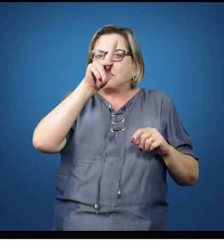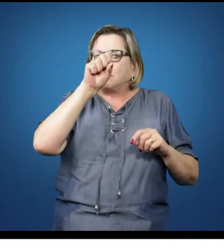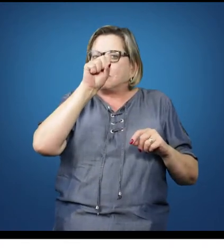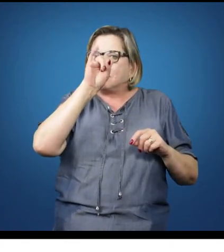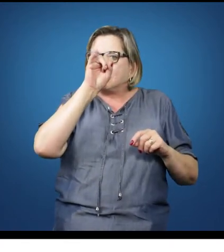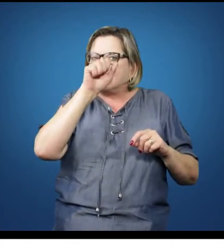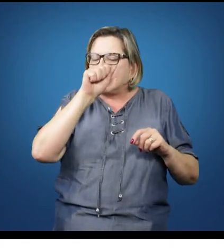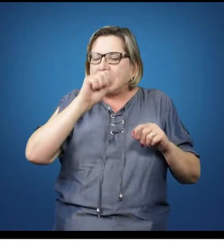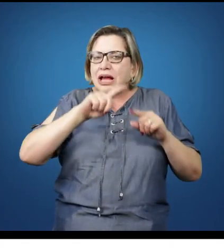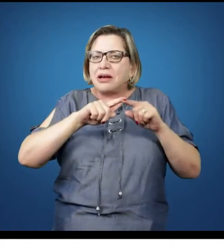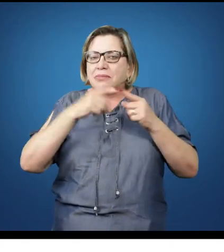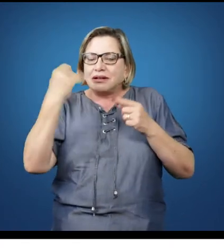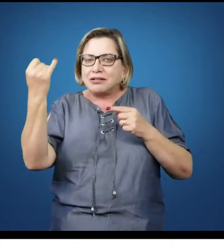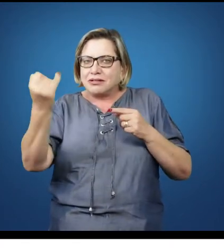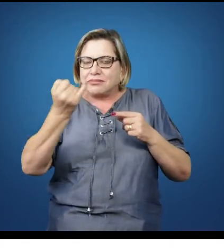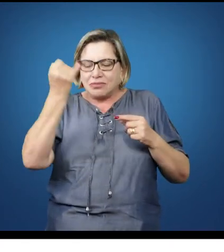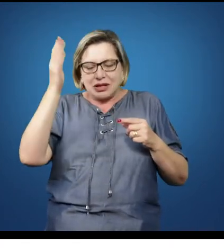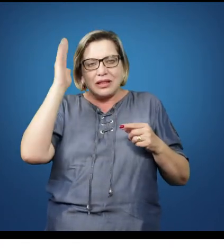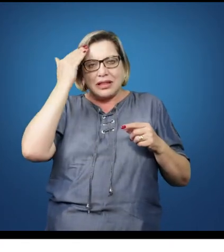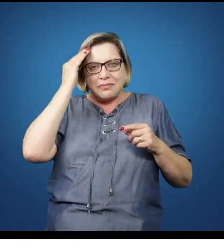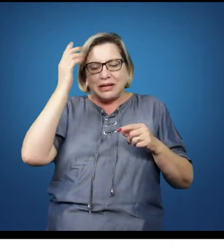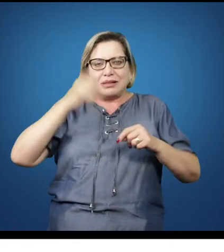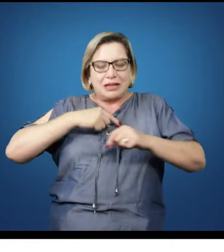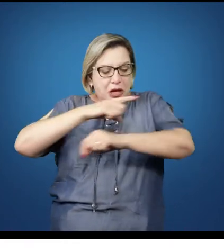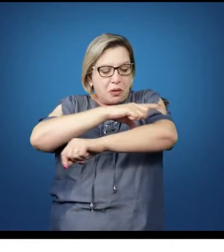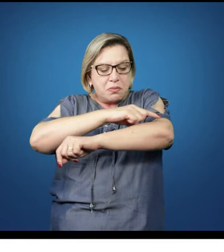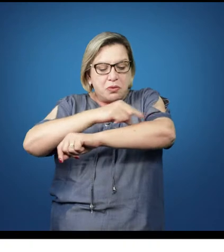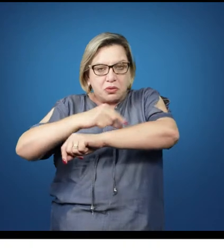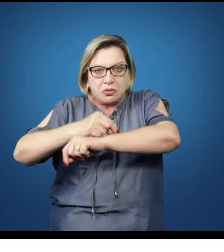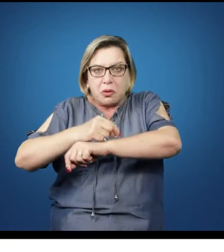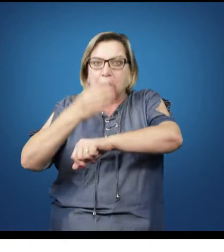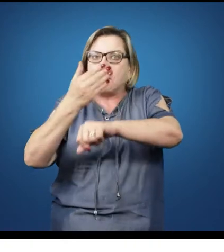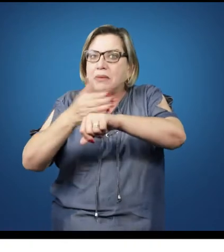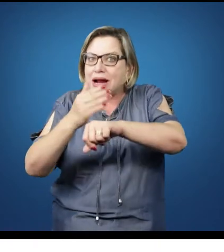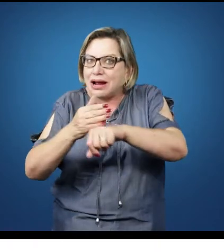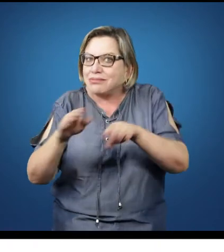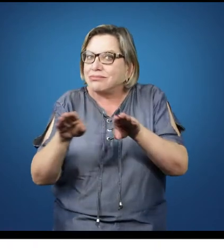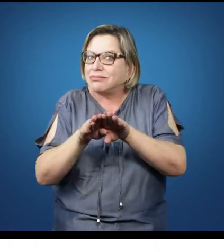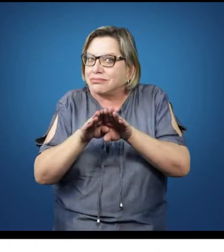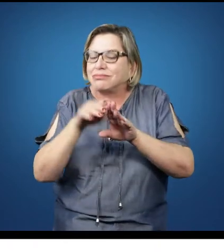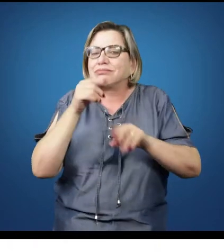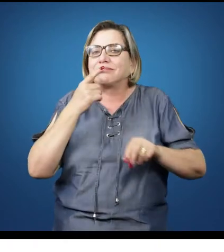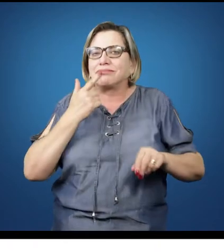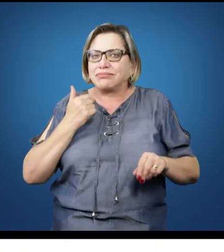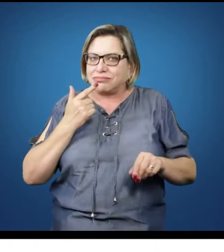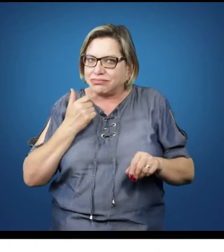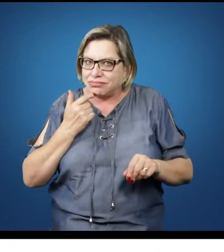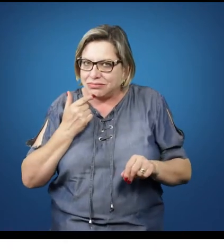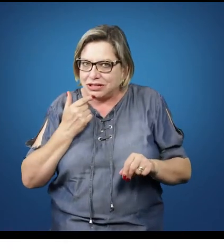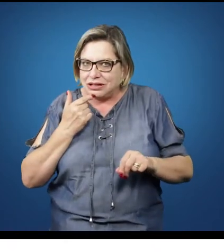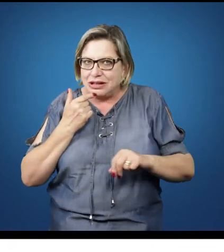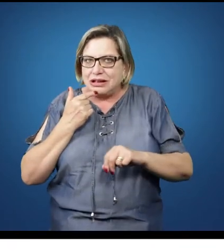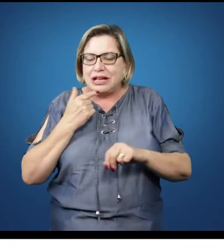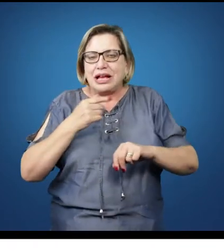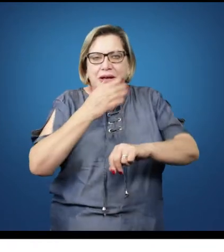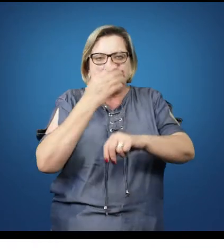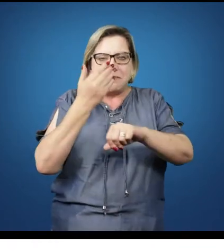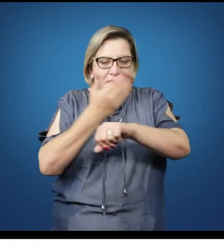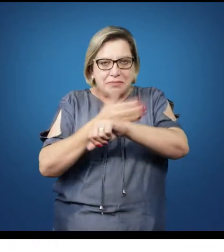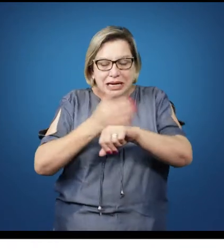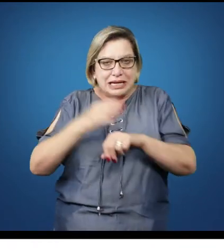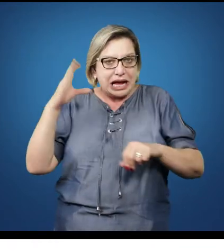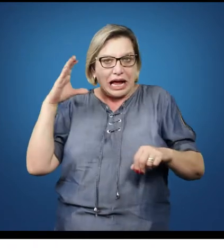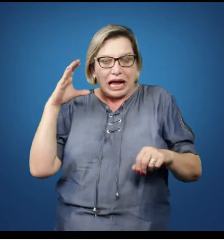nós temos dois tipos de fibras, as brancas e as vermelhas. As fibras brancas, que são de contração